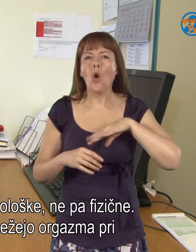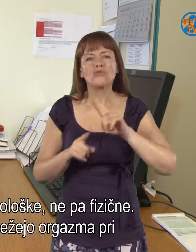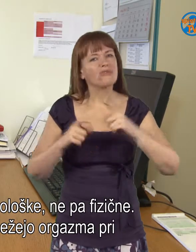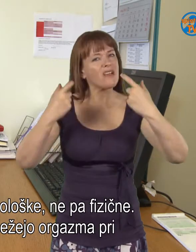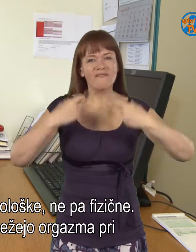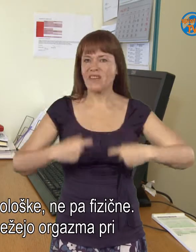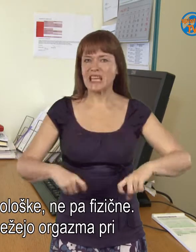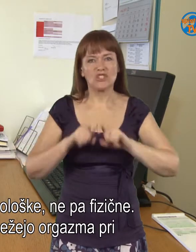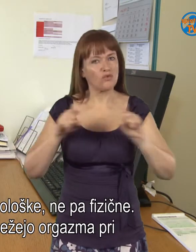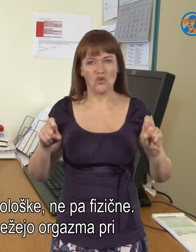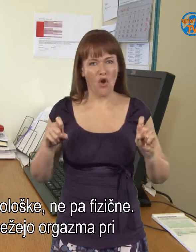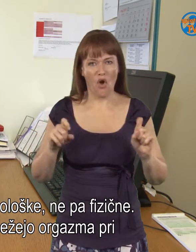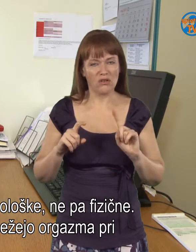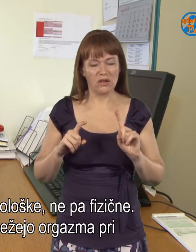fizične.